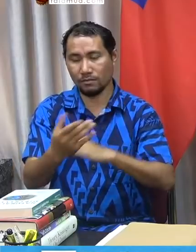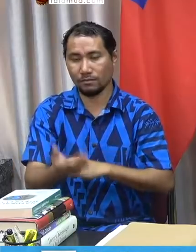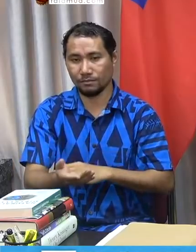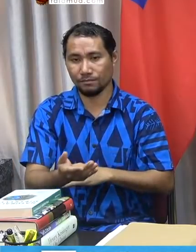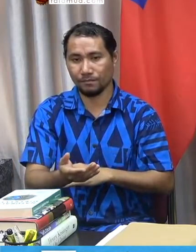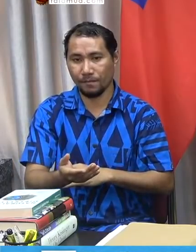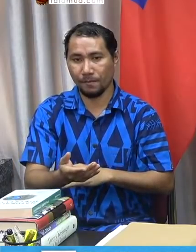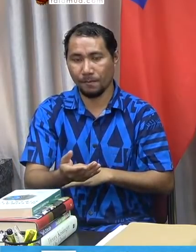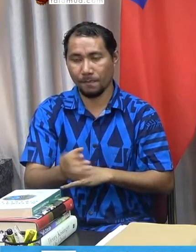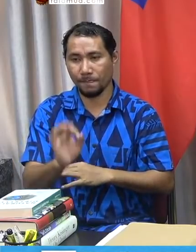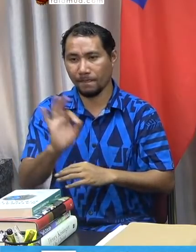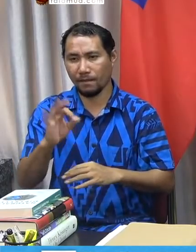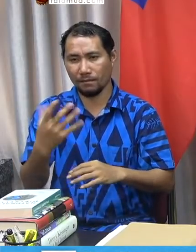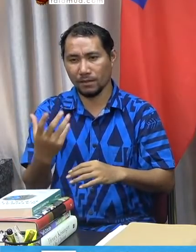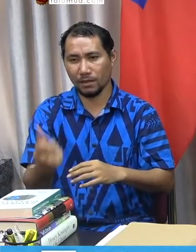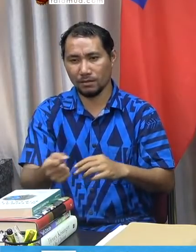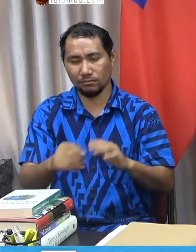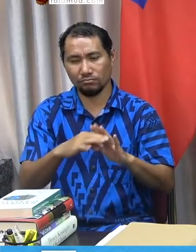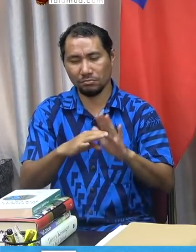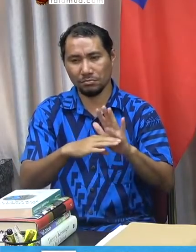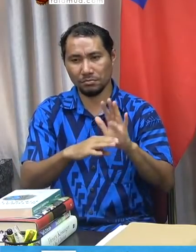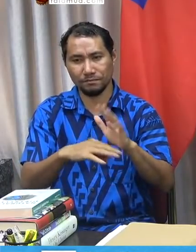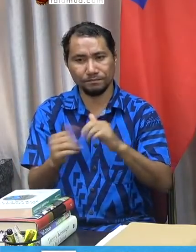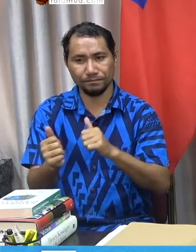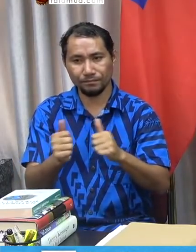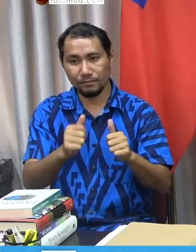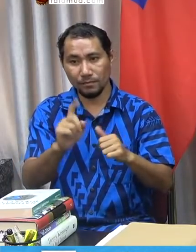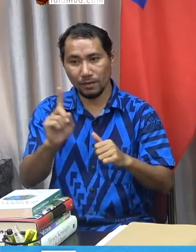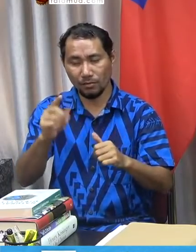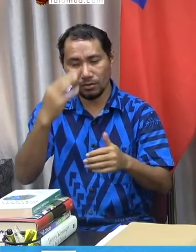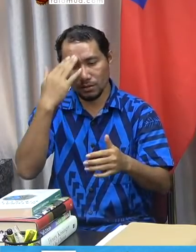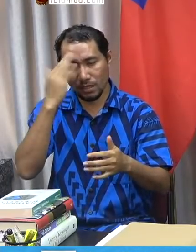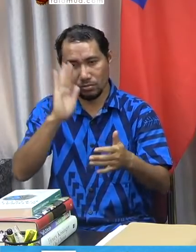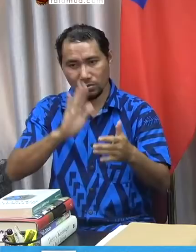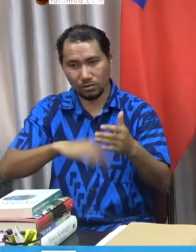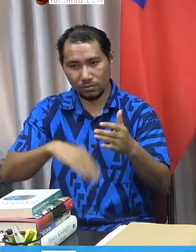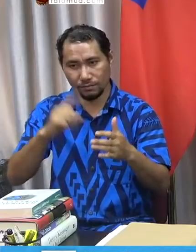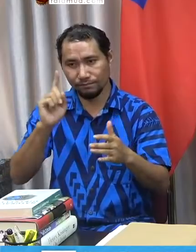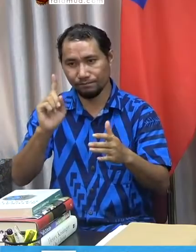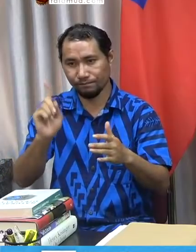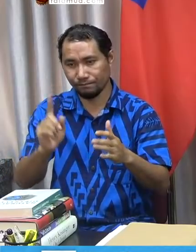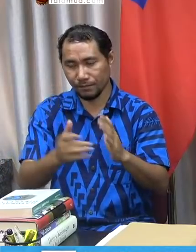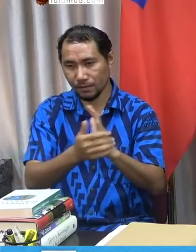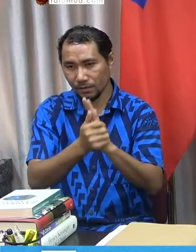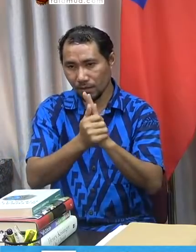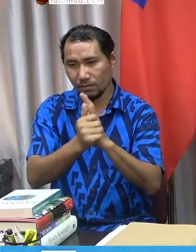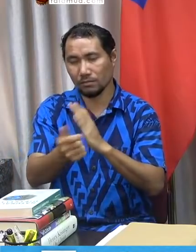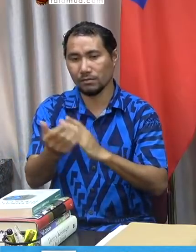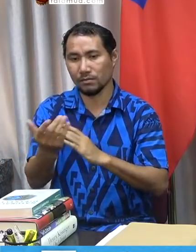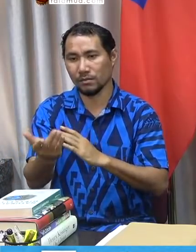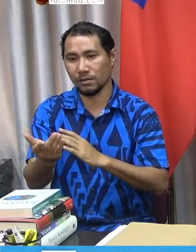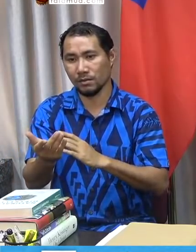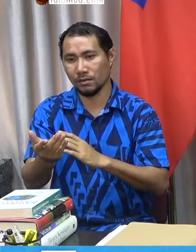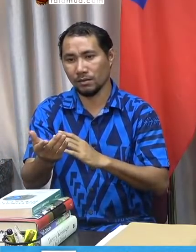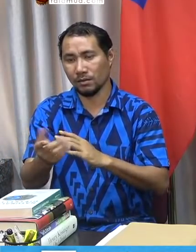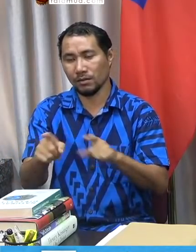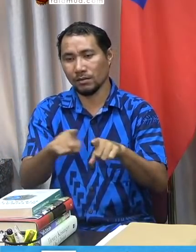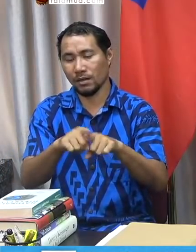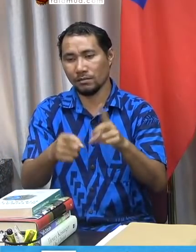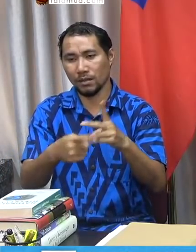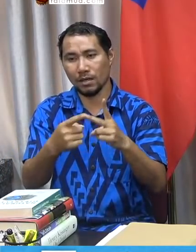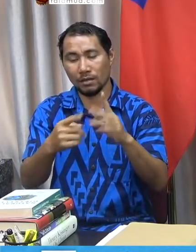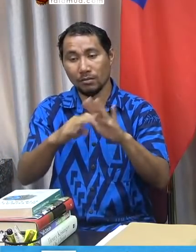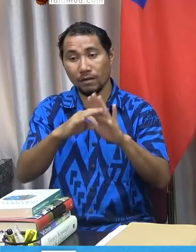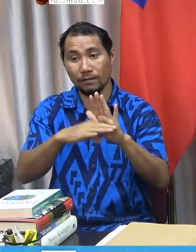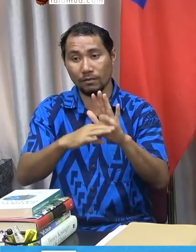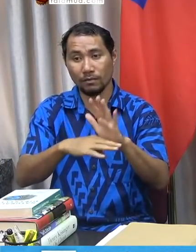iei se ni aia inga ia poa nga vaa ia ma isi lava ia inga e ao